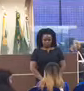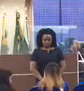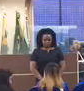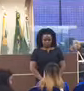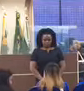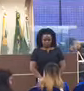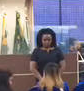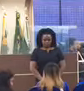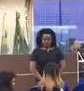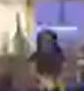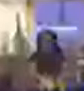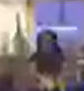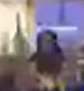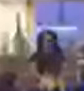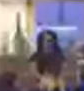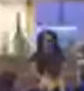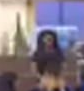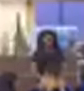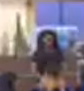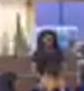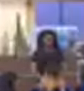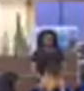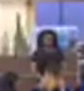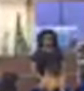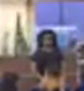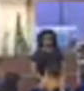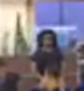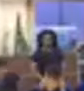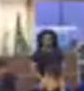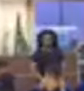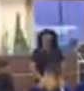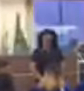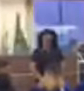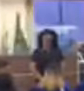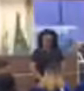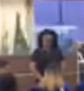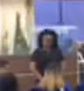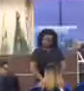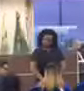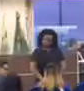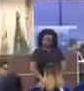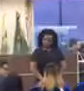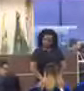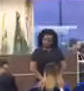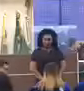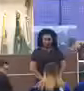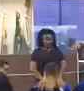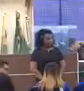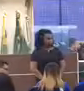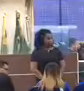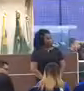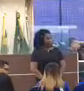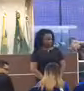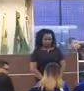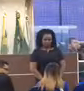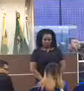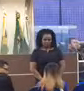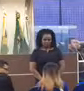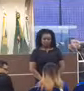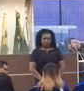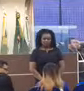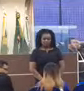Voltou no final do ano, né? Mas agora volta definitivamente para a sua casa, que é o Palácio Carijó. Isso também é muito importante